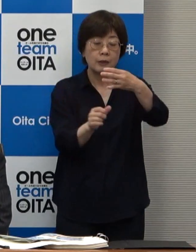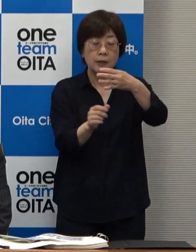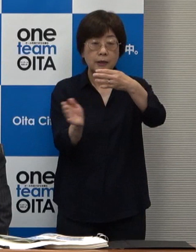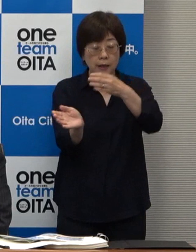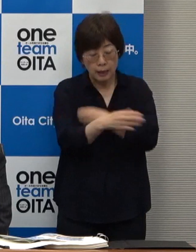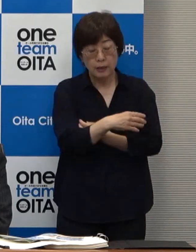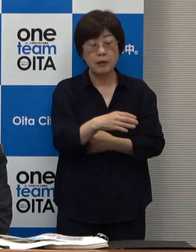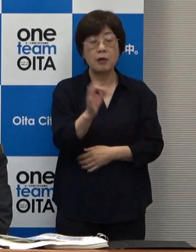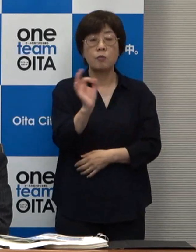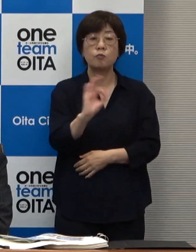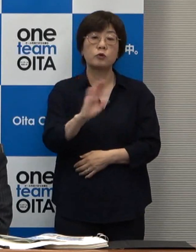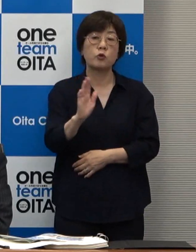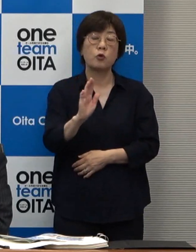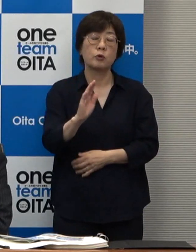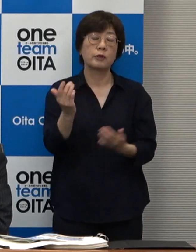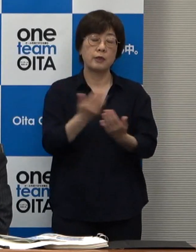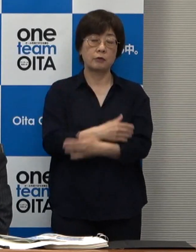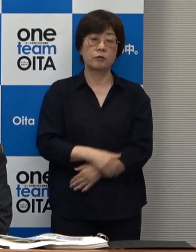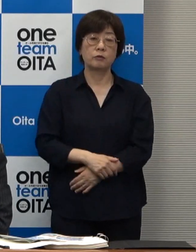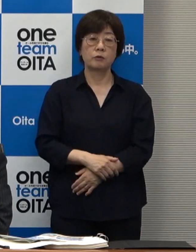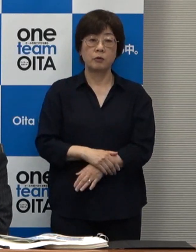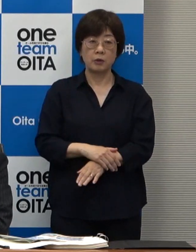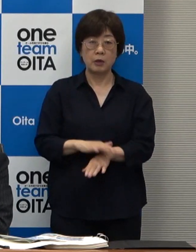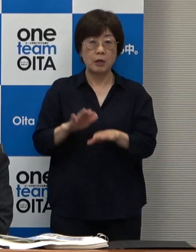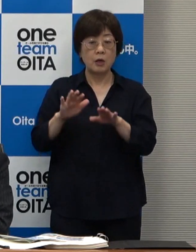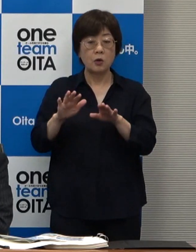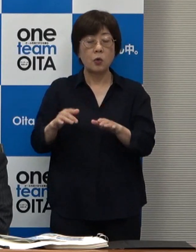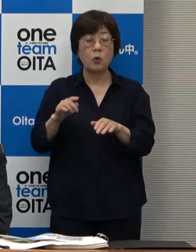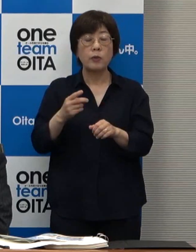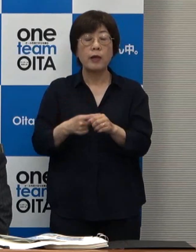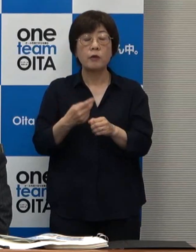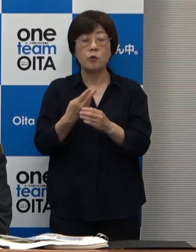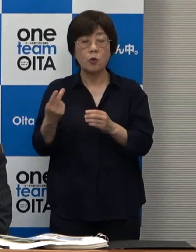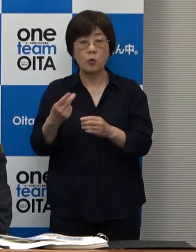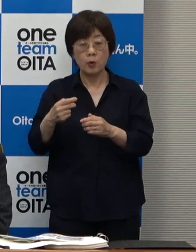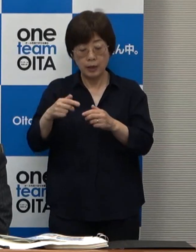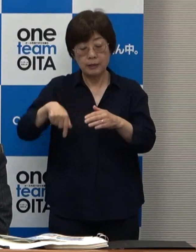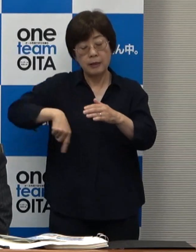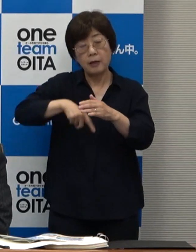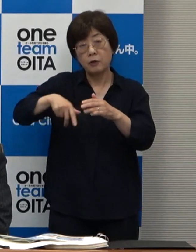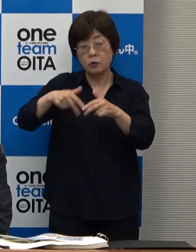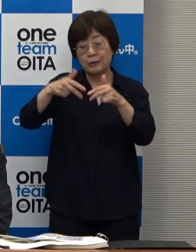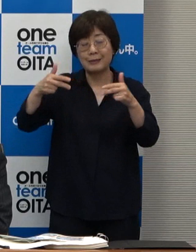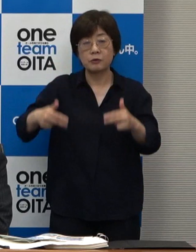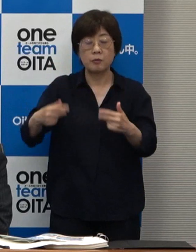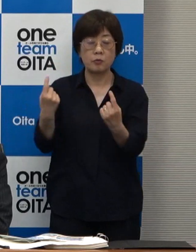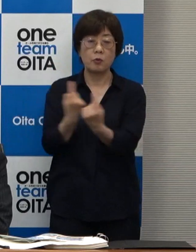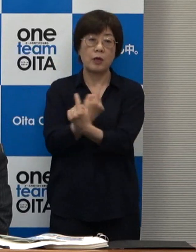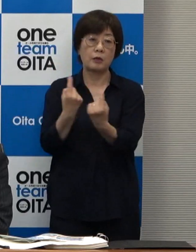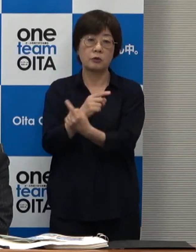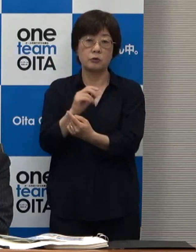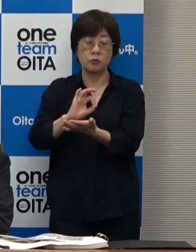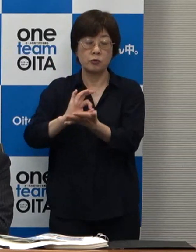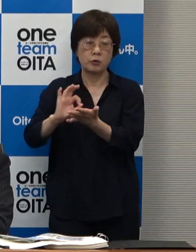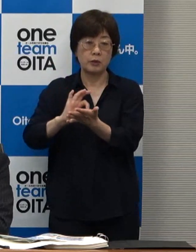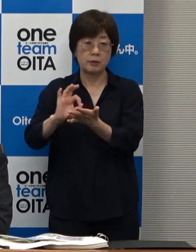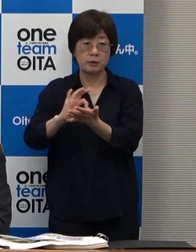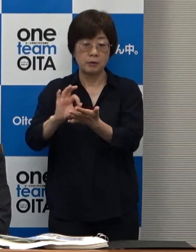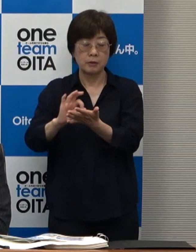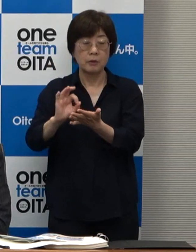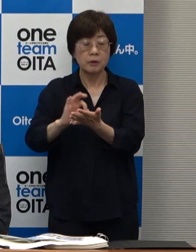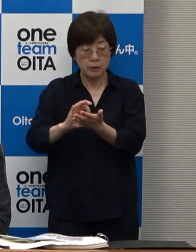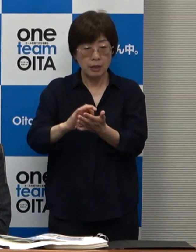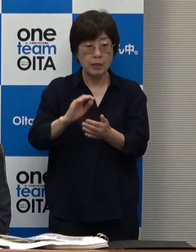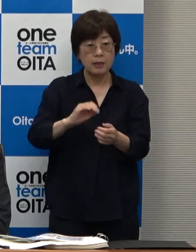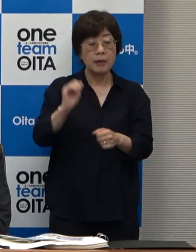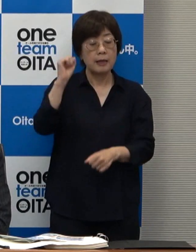。本年度は事業開始に向けたシステム改修費を計上しております。これにより認可外保育施